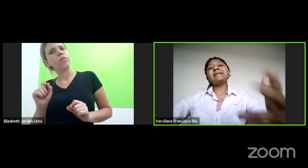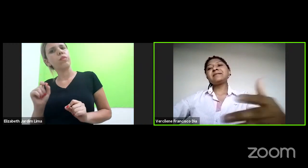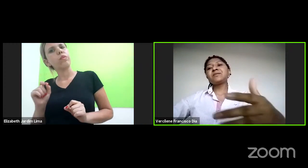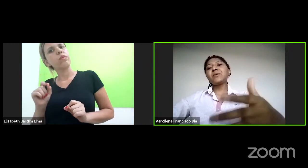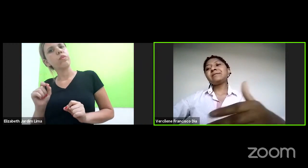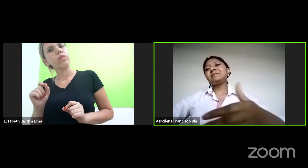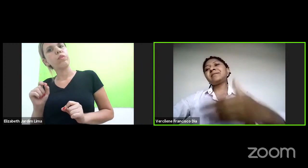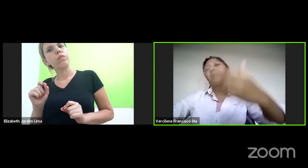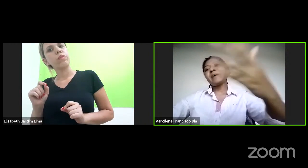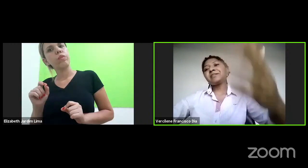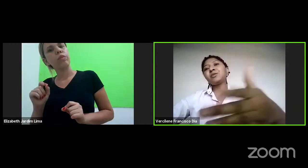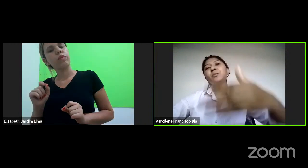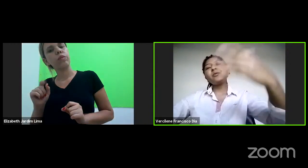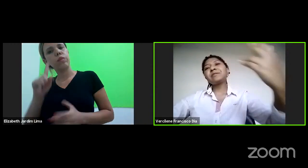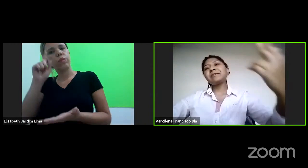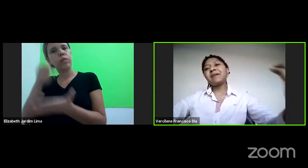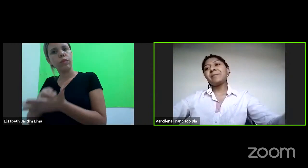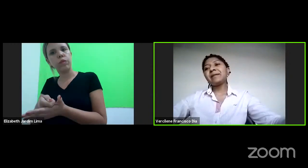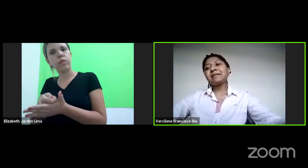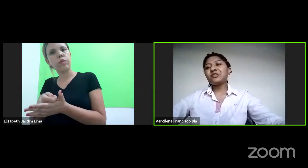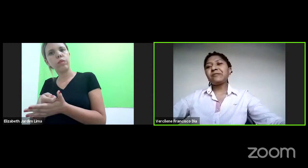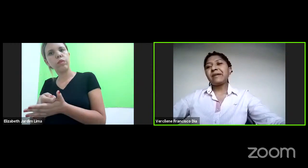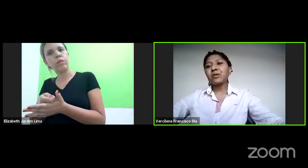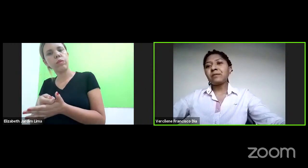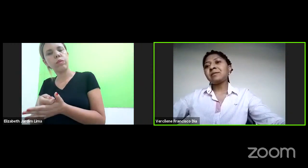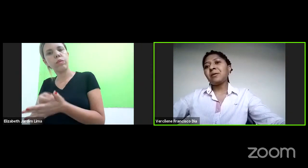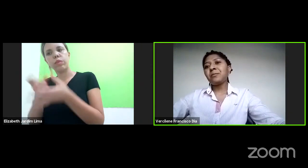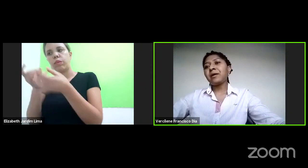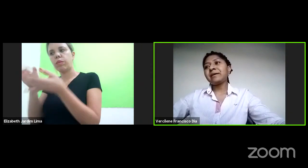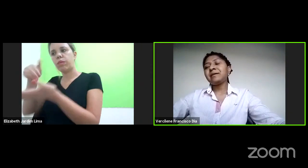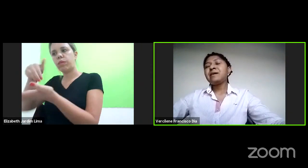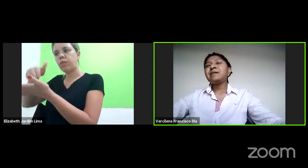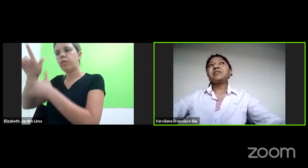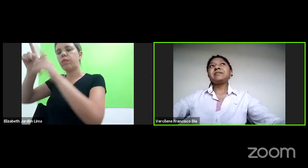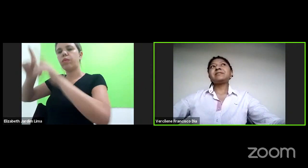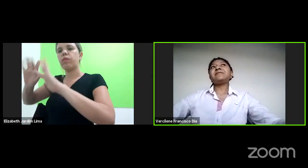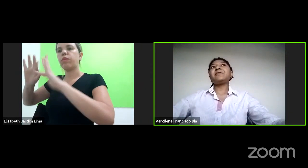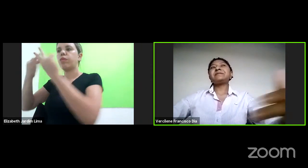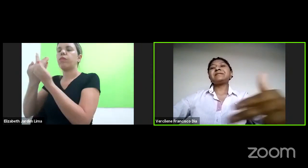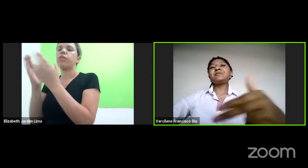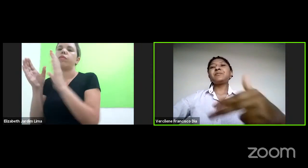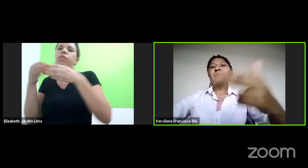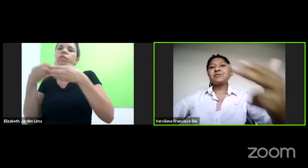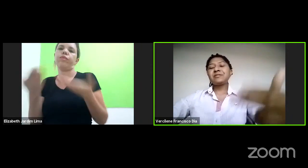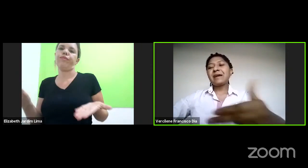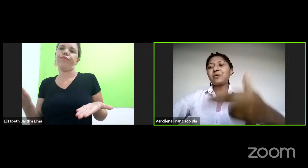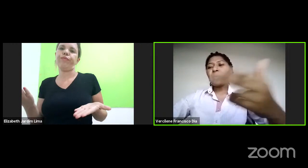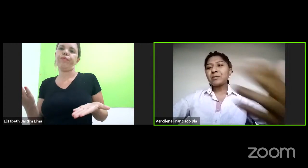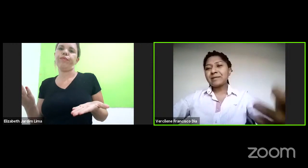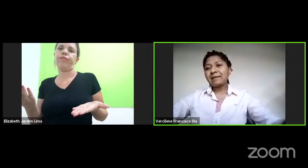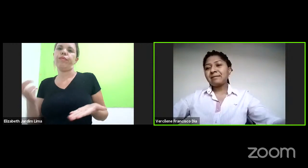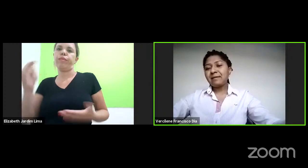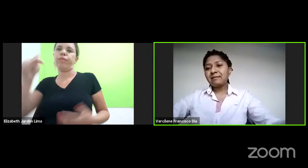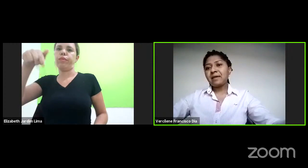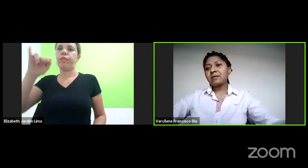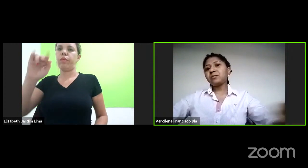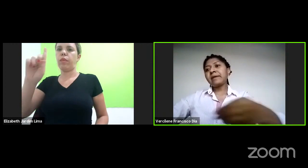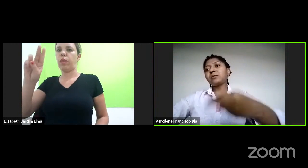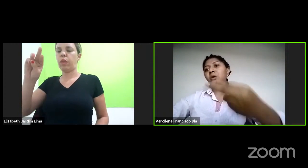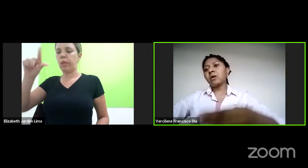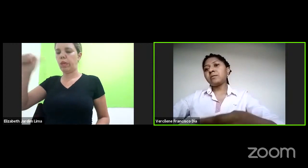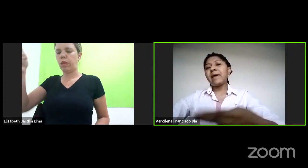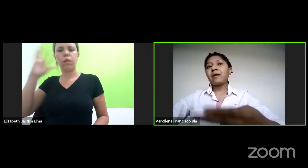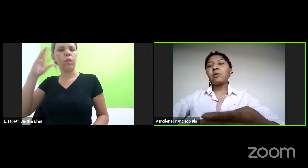de dar decisões despejando uma única família dentro de um território quilombola. Gente, se o Poder Judiciário não consegue entender